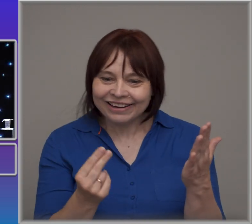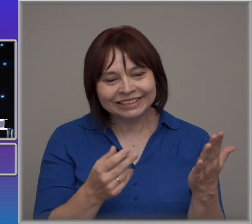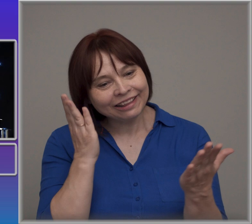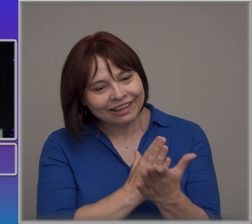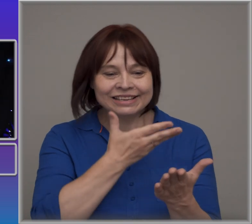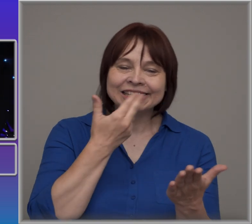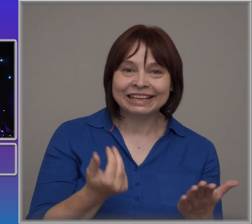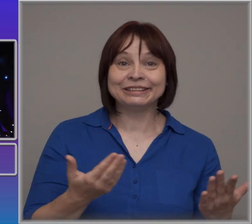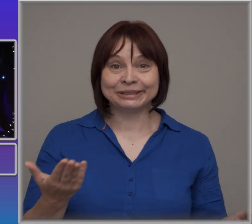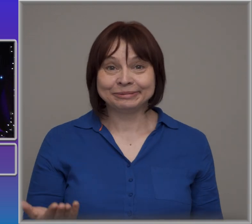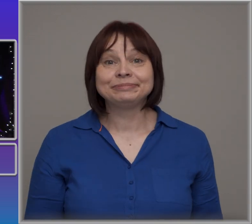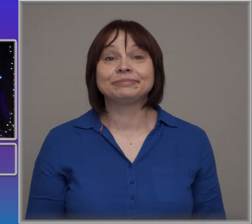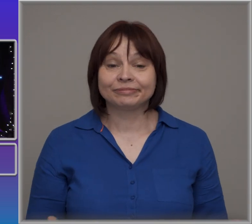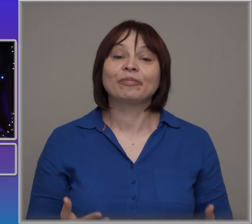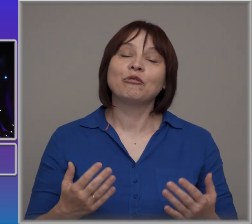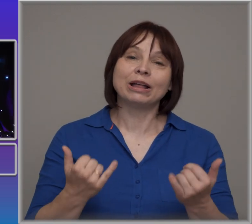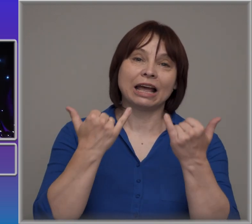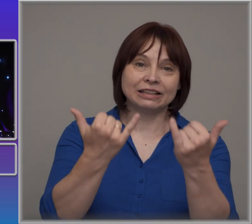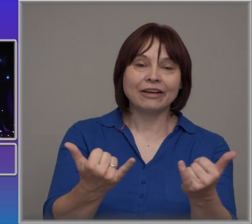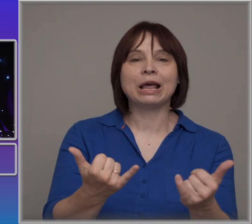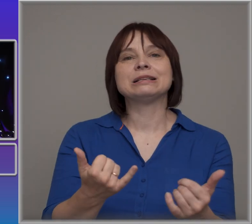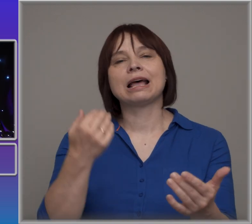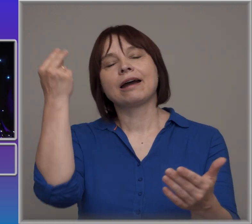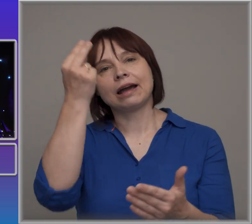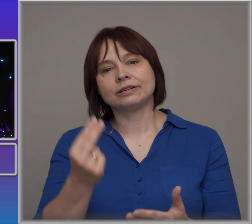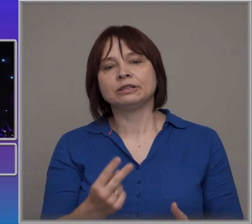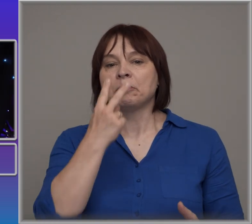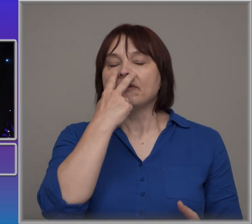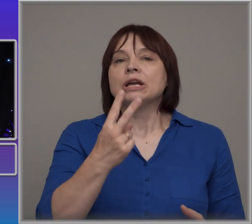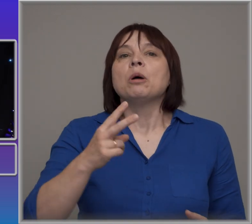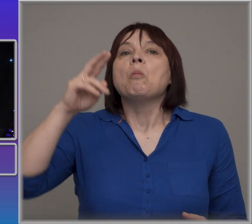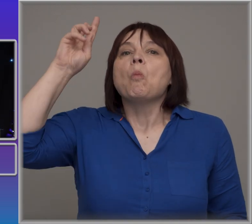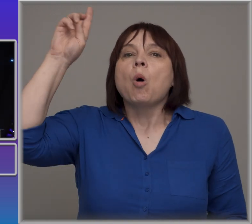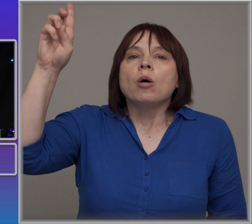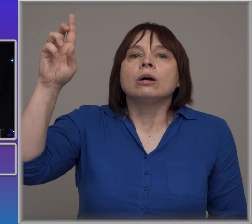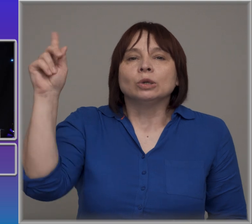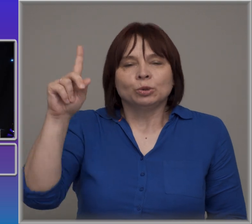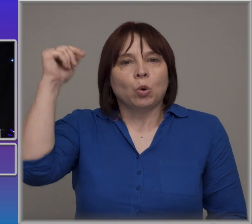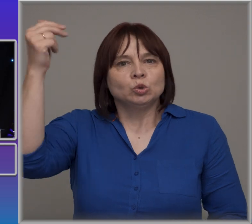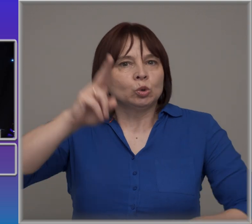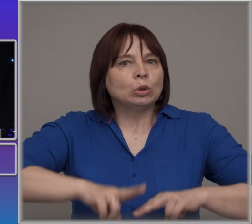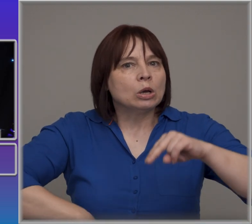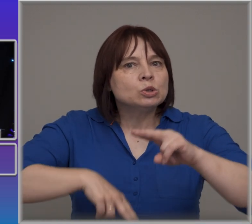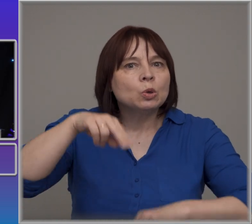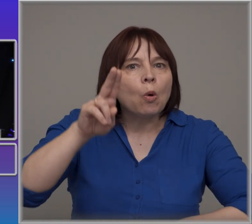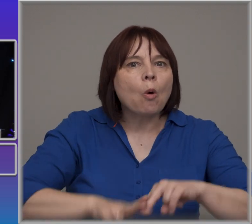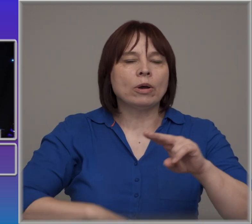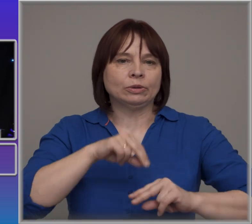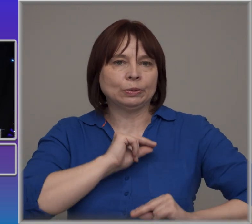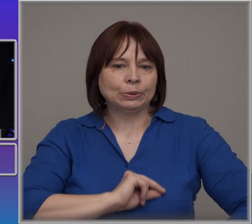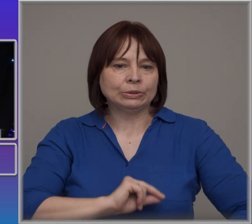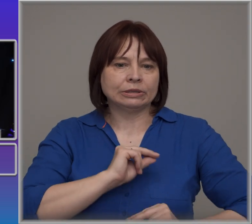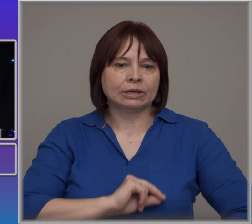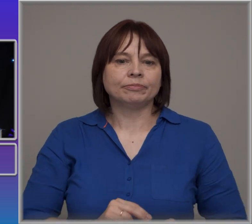Я выбрал такие интересные картинки, потому что я знаю, что нас могут смотреть и подростки, и иногда на богослужение тоже